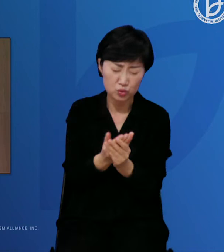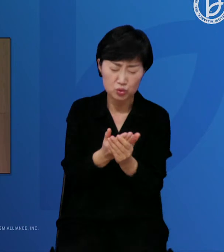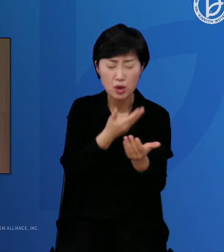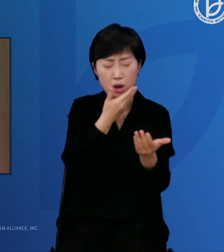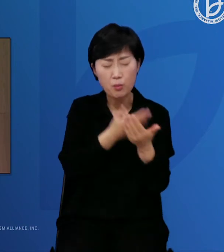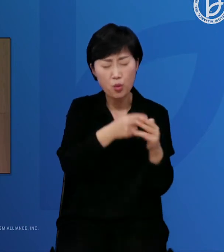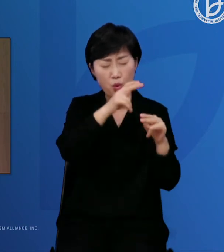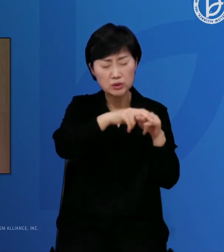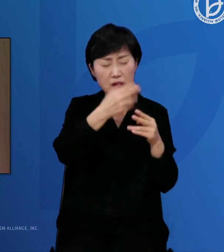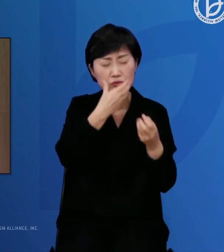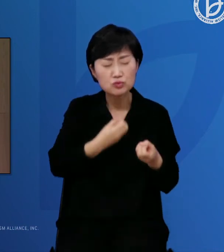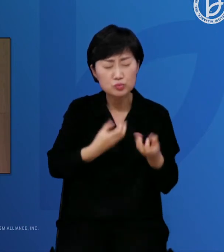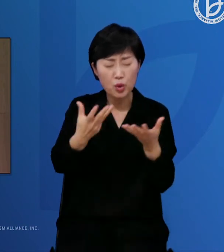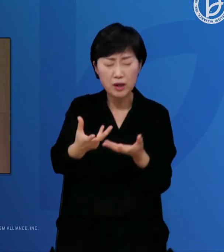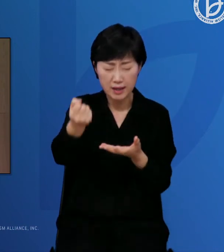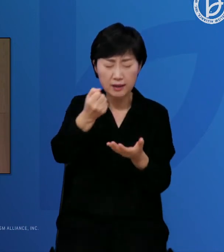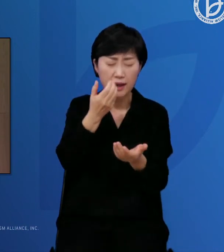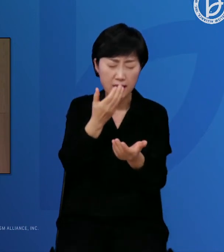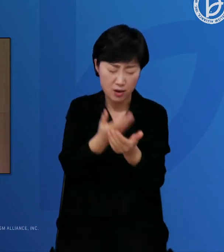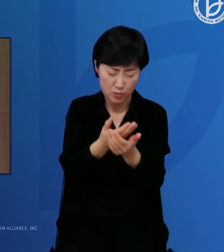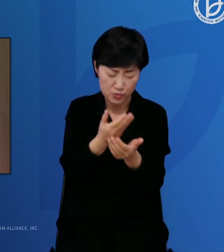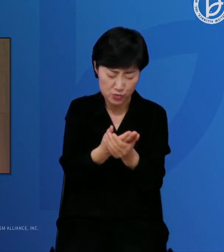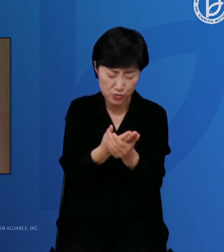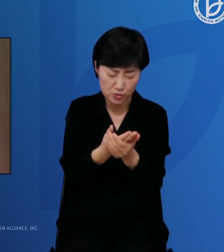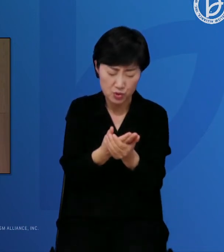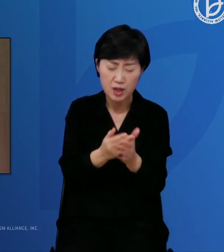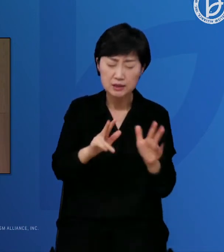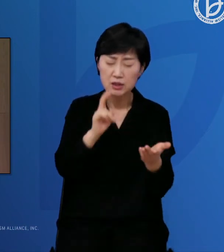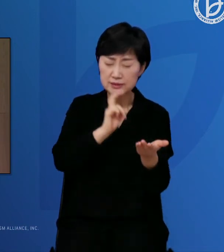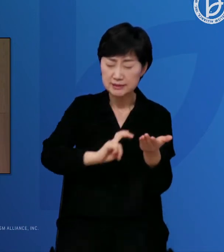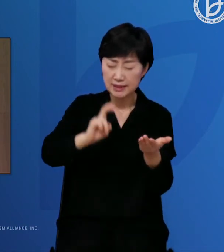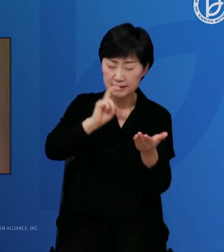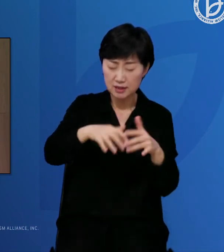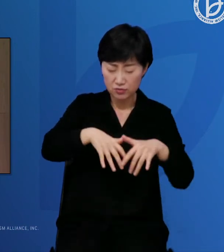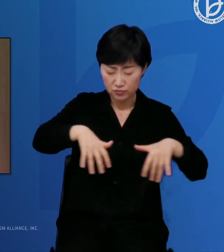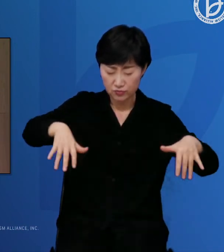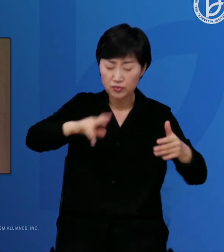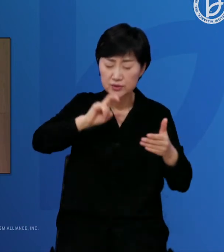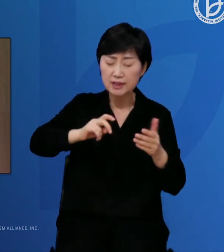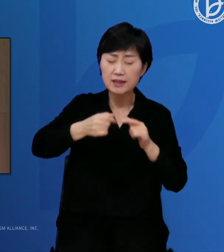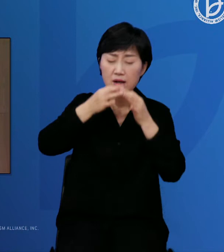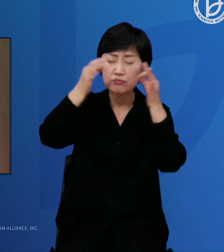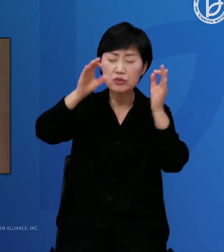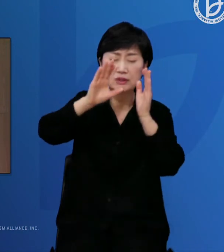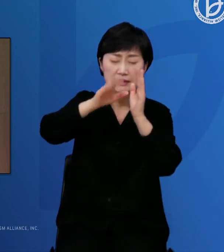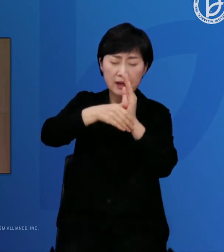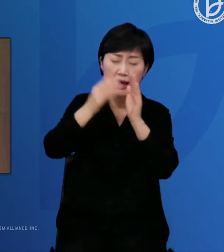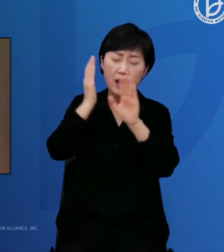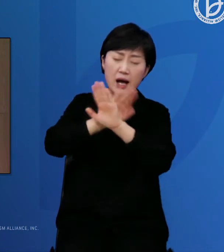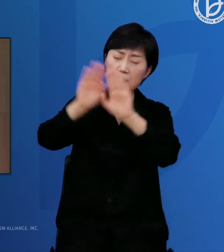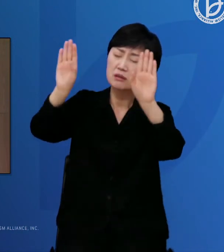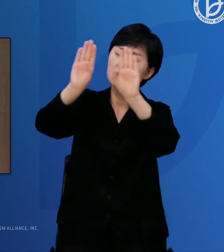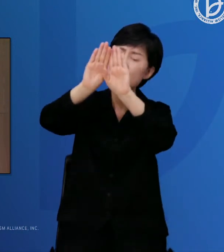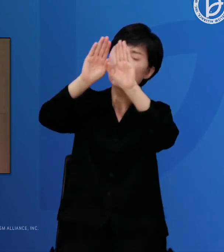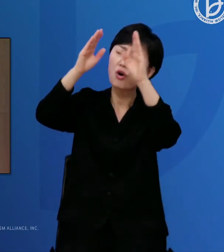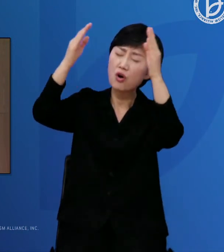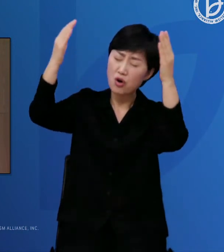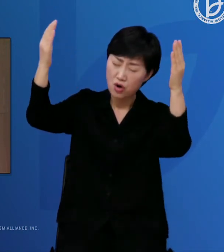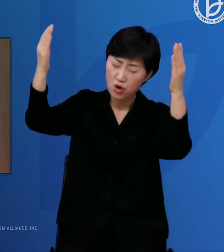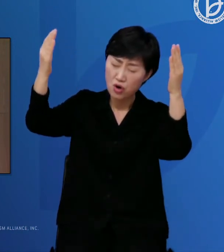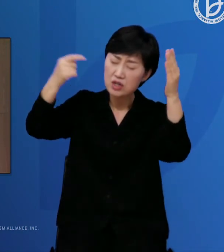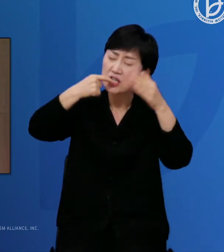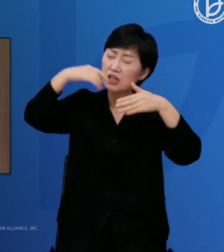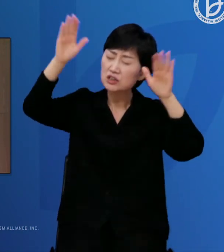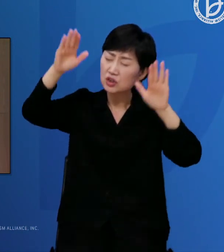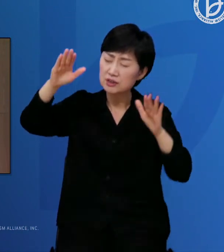하시며 성가대가 찬양할 때 하늘 보좌의 문을 여시사 주의 천사와 우리가 함께 찬양으로 하나님께 영광